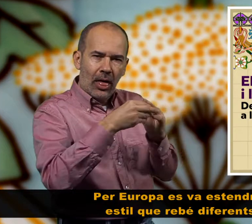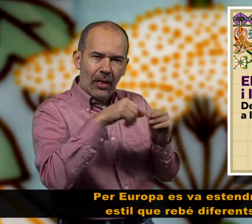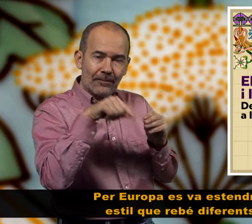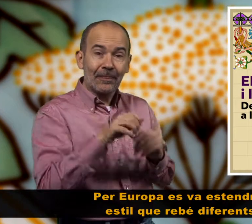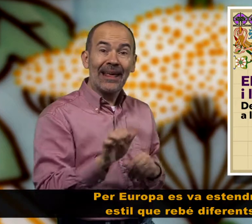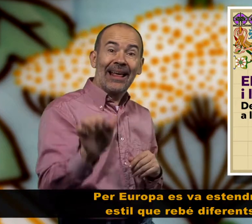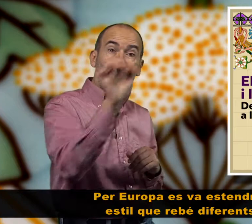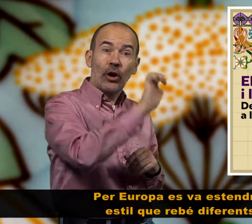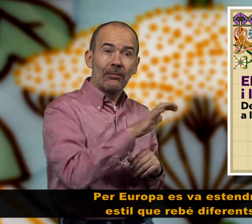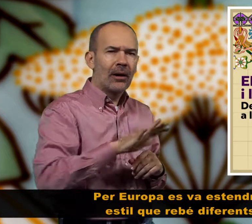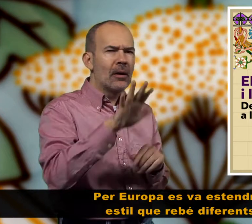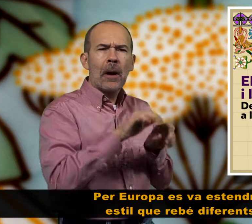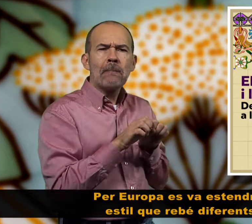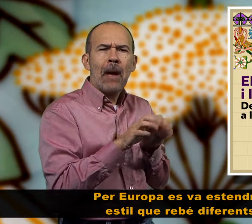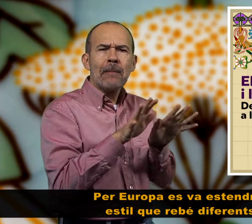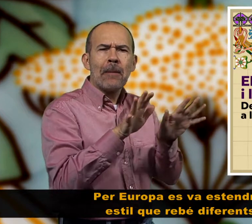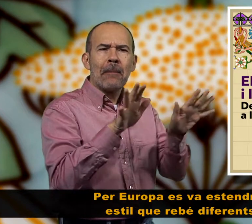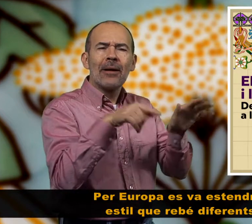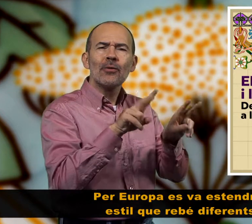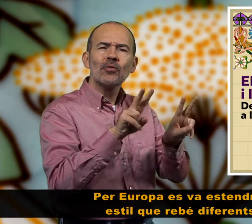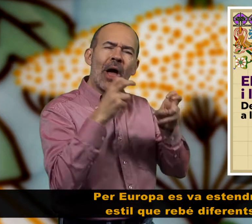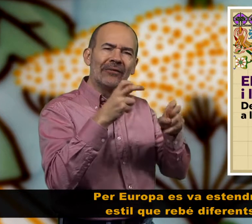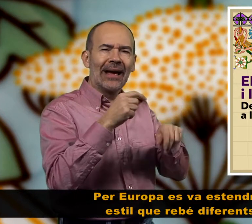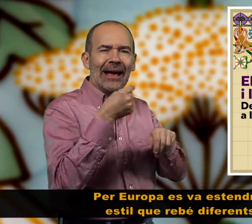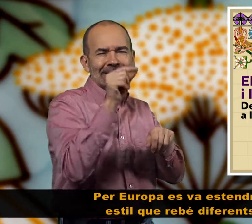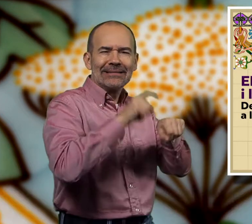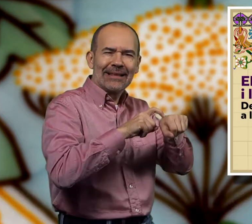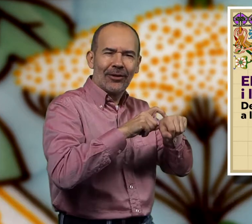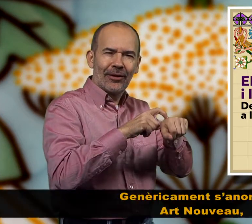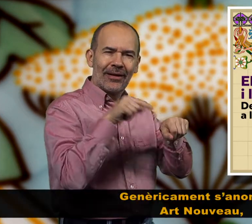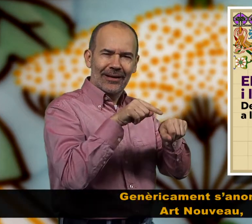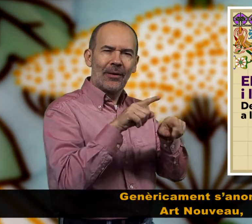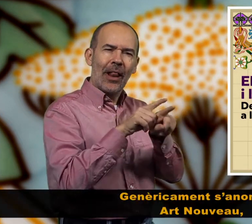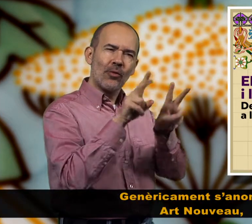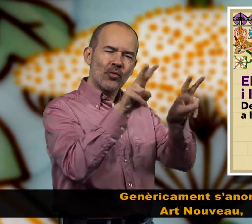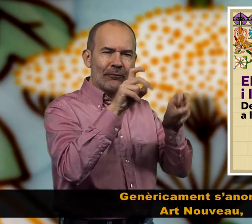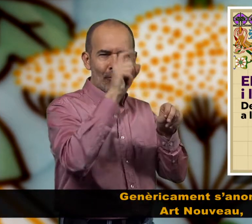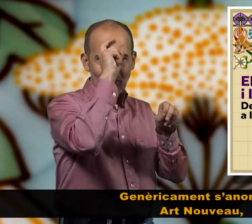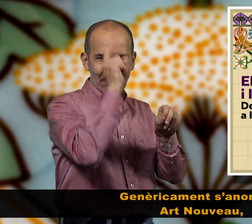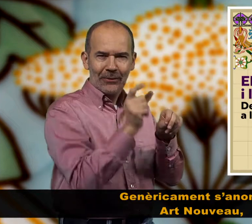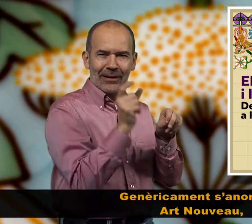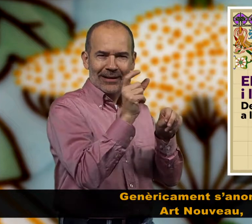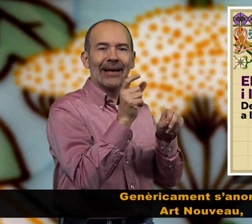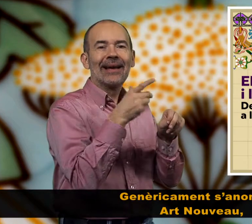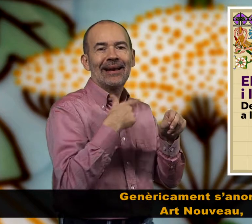Per Europa es va estendre un nou estil que rebé diferents noms. Genèricament s'anomenà Art